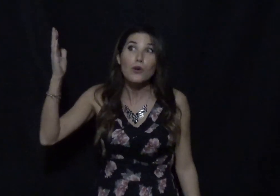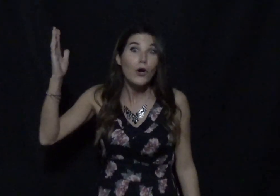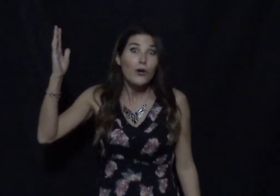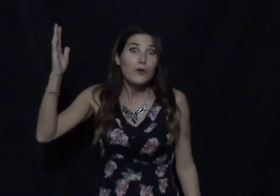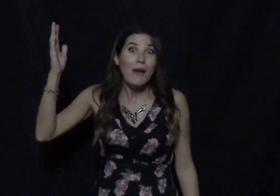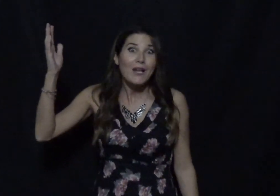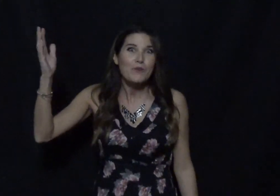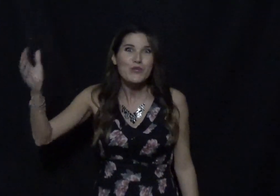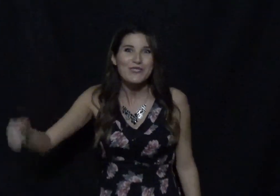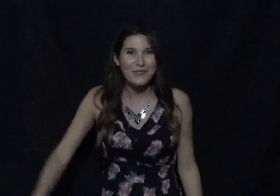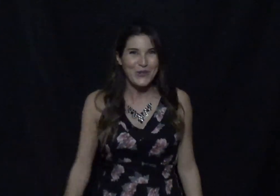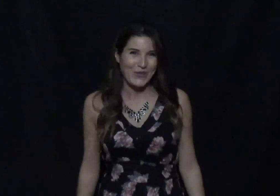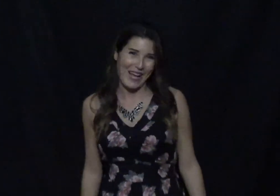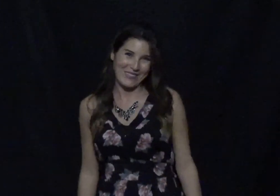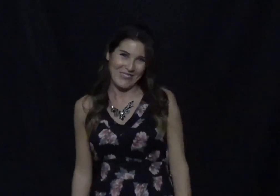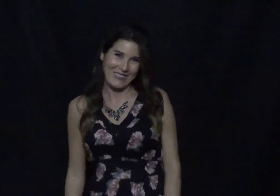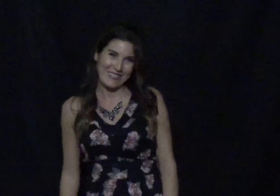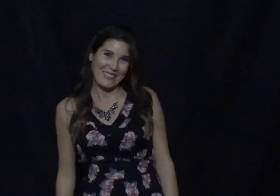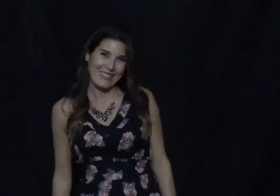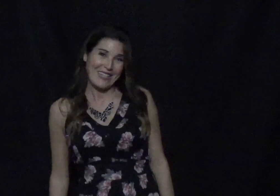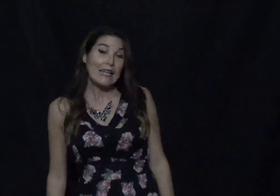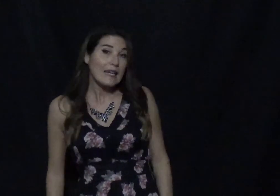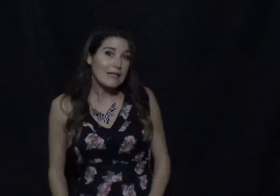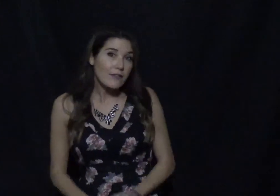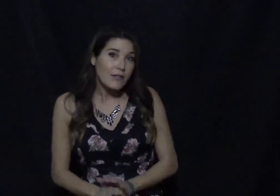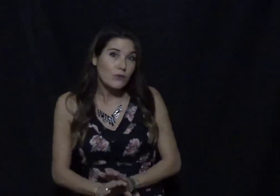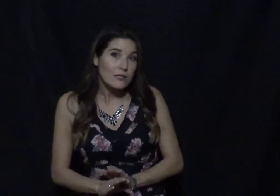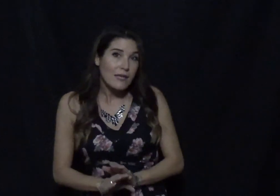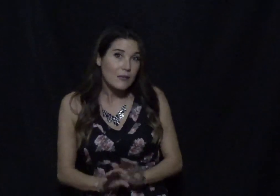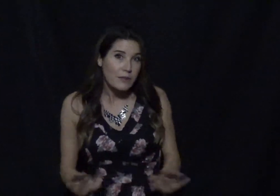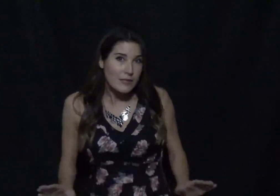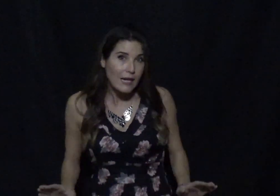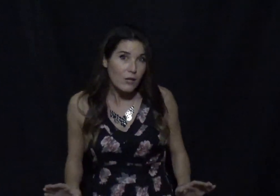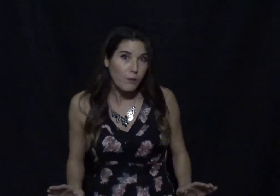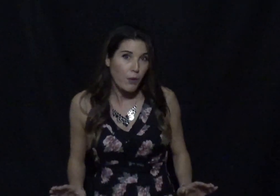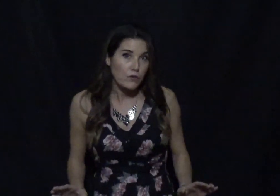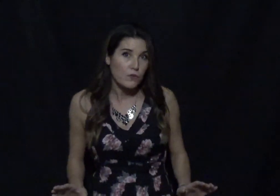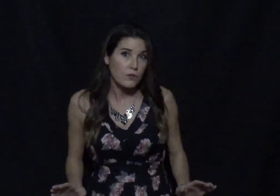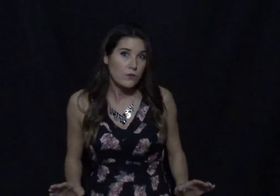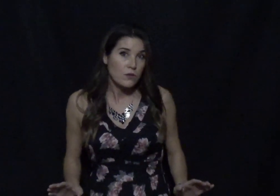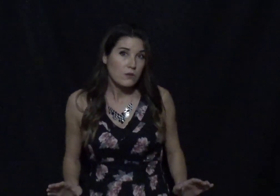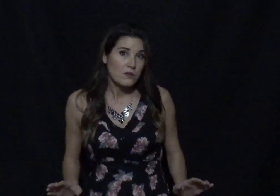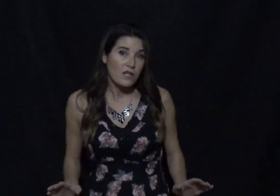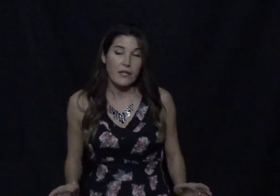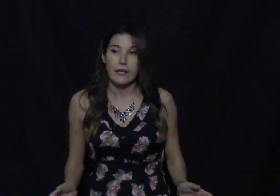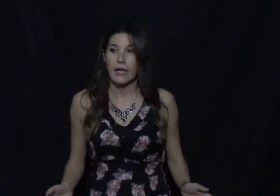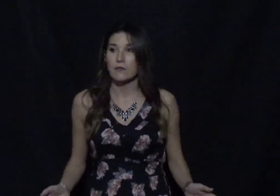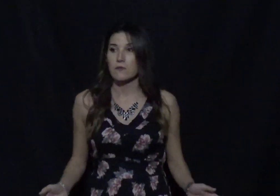bello, positivo, colorato. L'altra viene utilizzata per indicare l'opposto. E che cazzo!